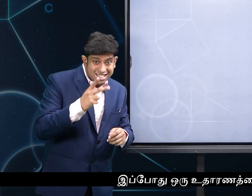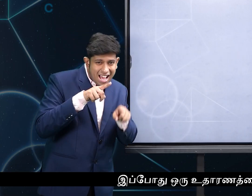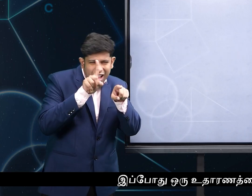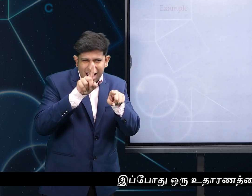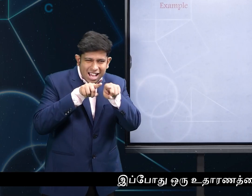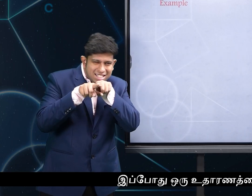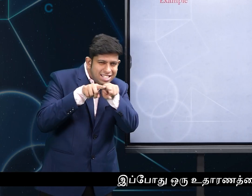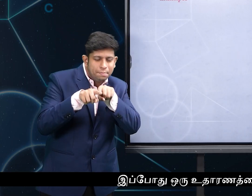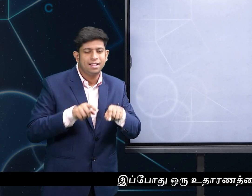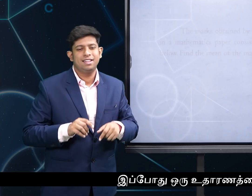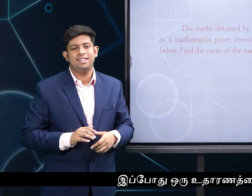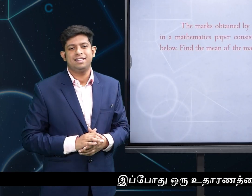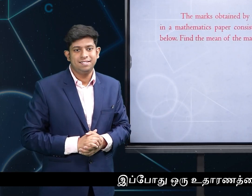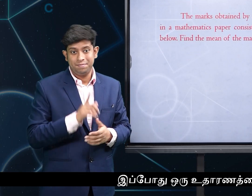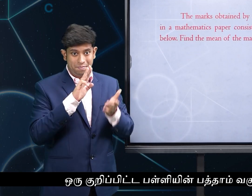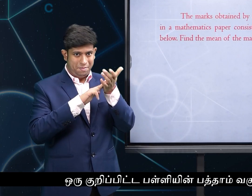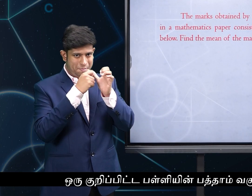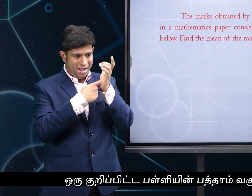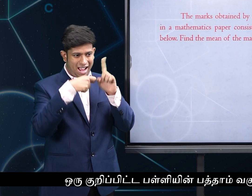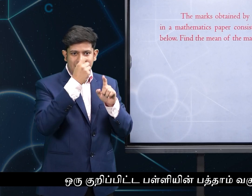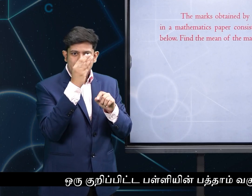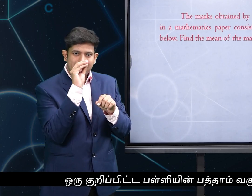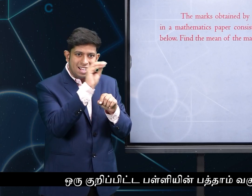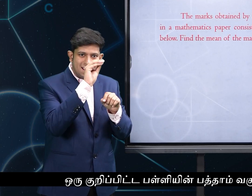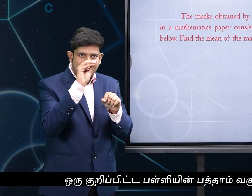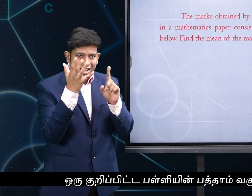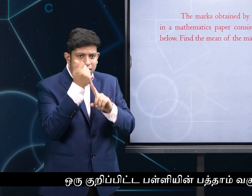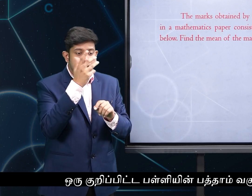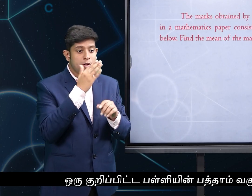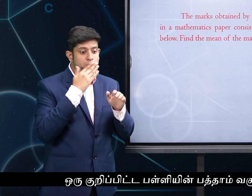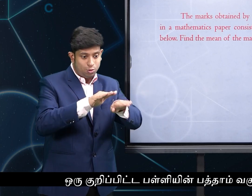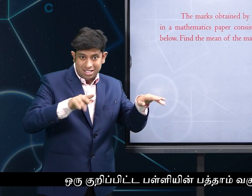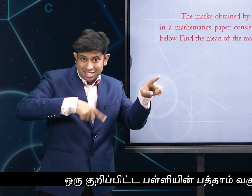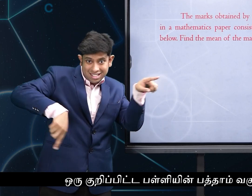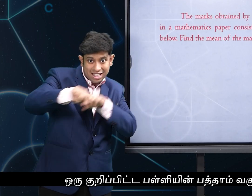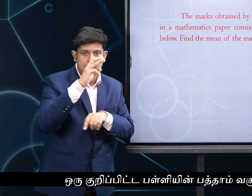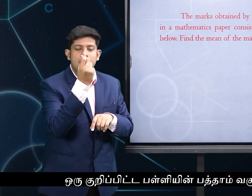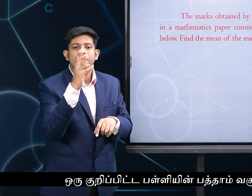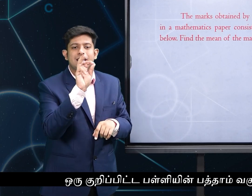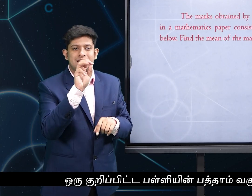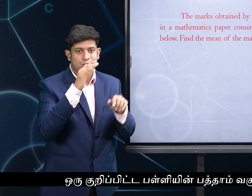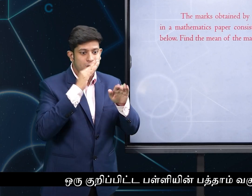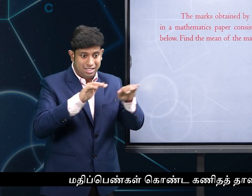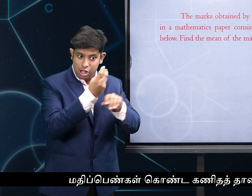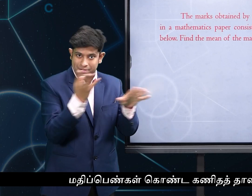இப்போது ஒரு உதாரணத்தை பார்ப்போம். ஒரு குறிப்பிட்ட பள்ளியின் 10ஆம் வகுப்பில் 30 மாணவர்கள் 100 மதிப்பெண்கள்